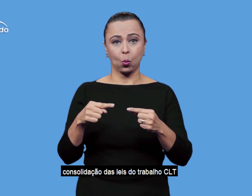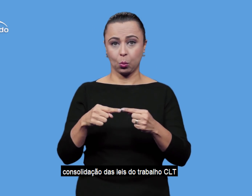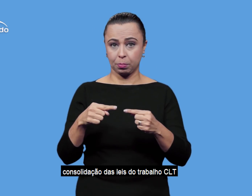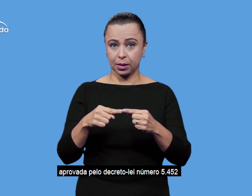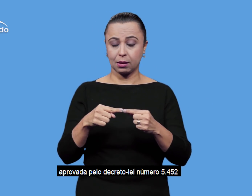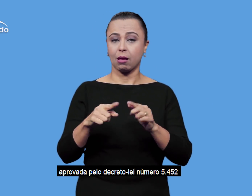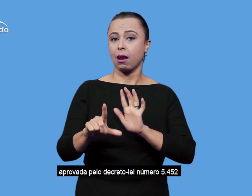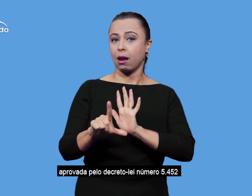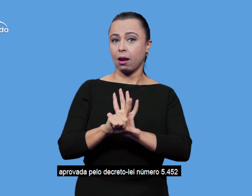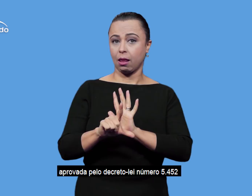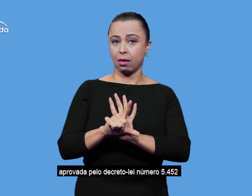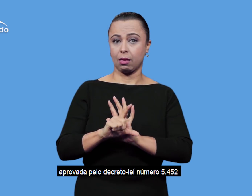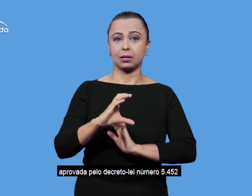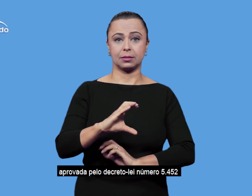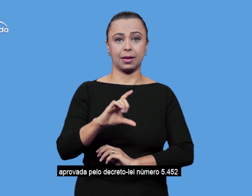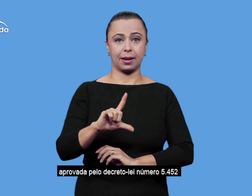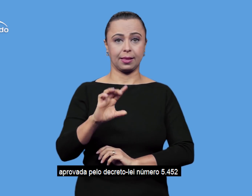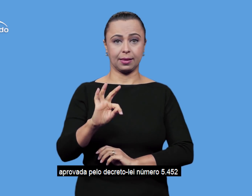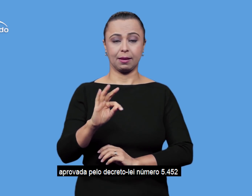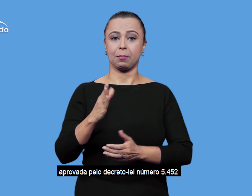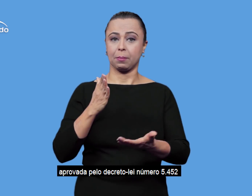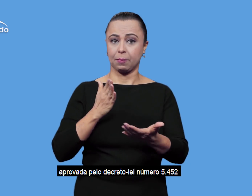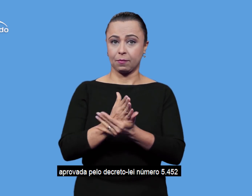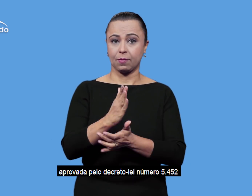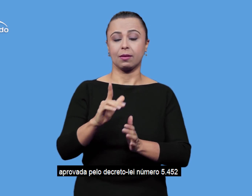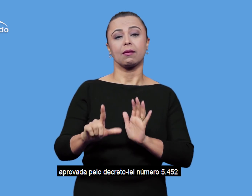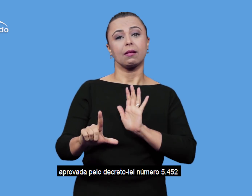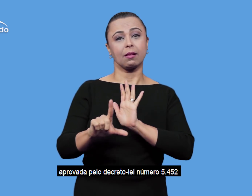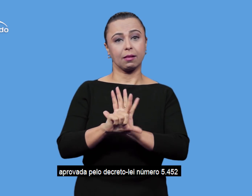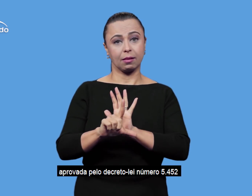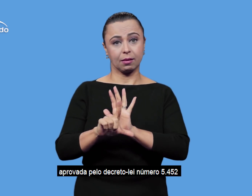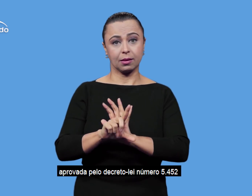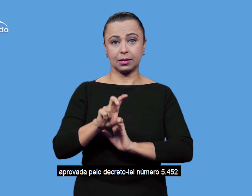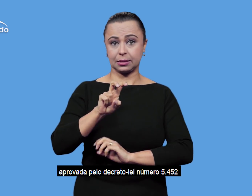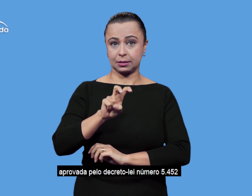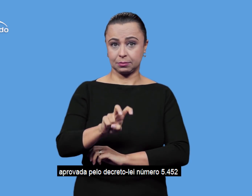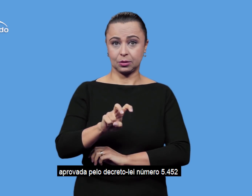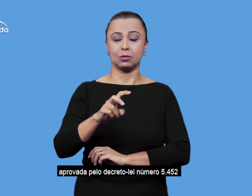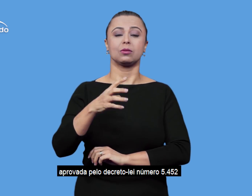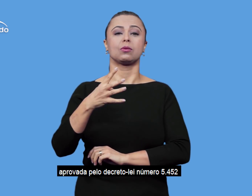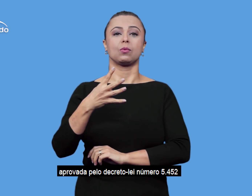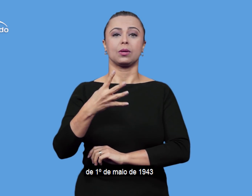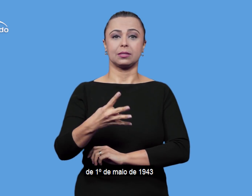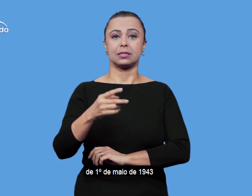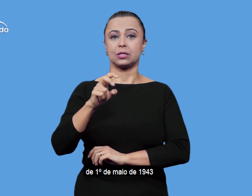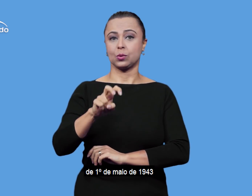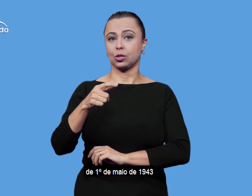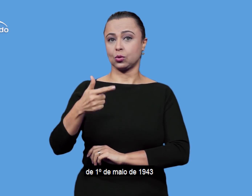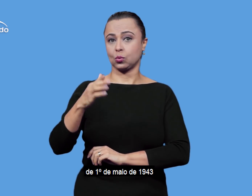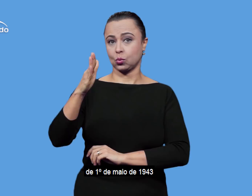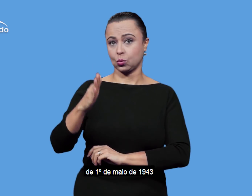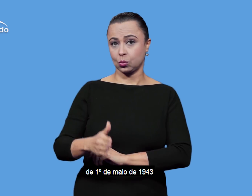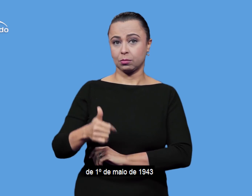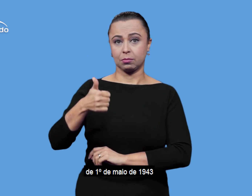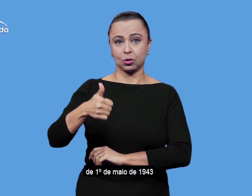aprovada pelo decreto-lei número 5.452 de 1º de maio de